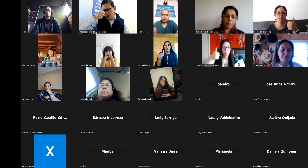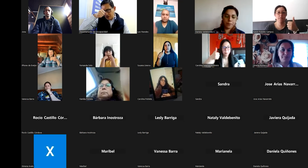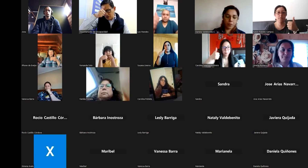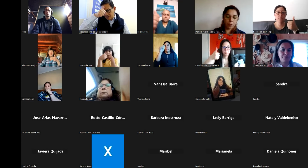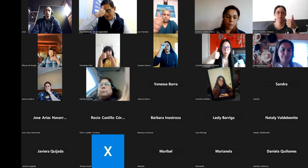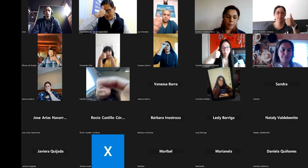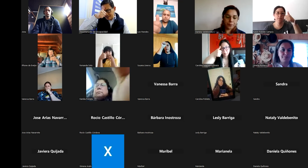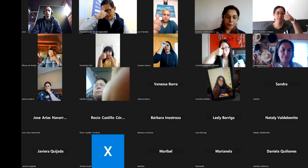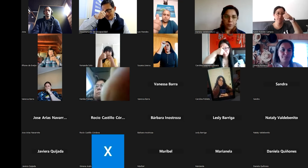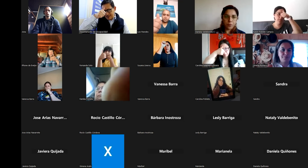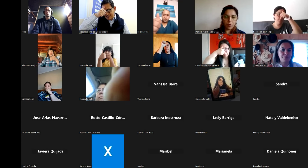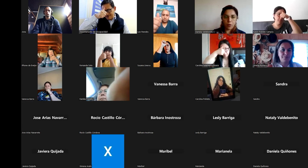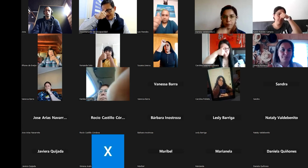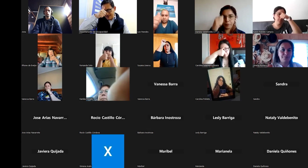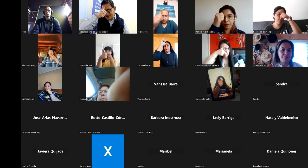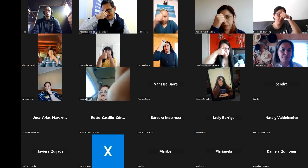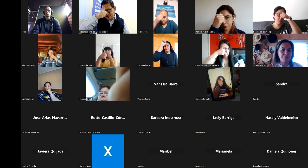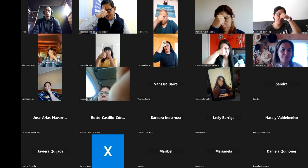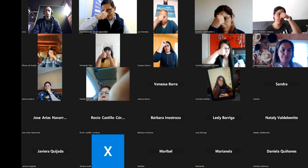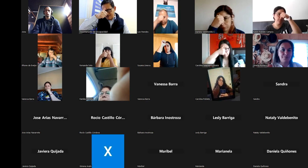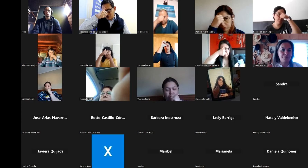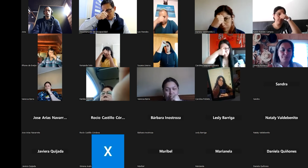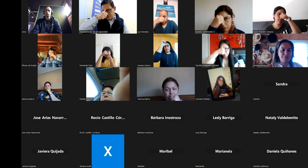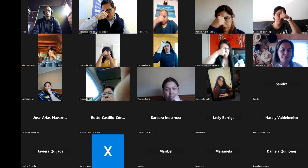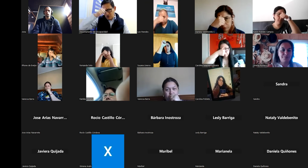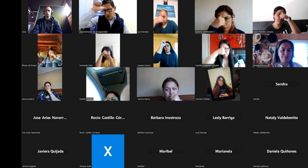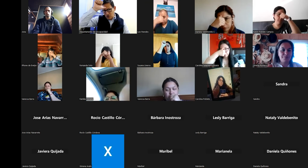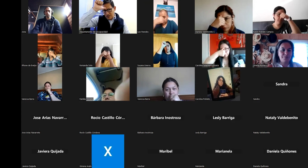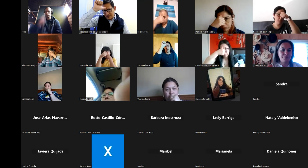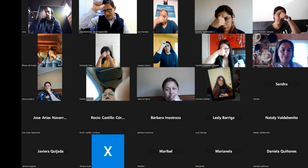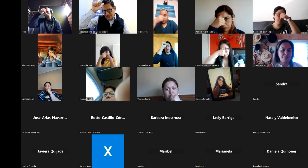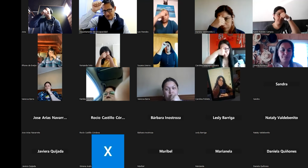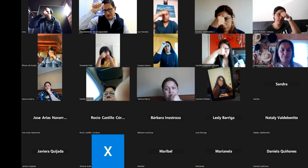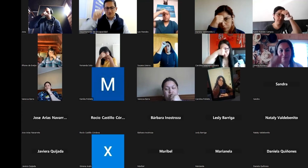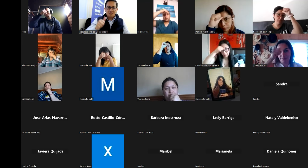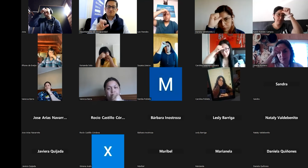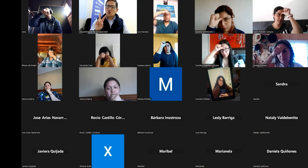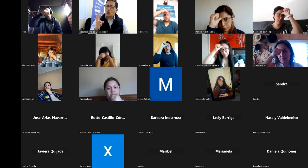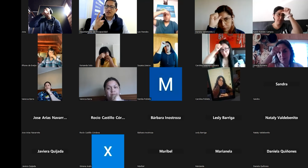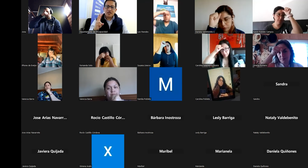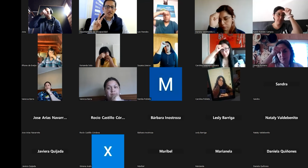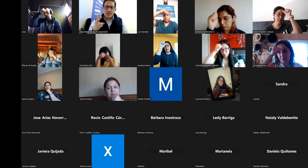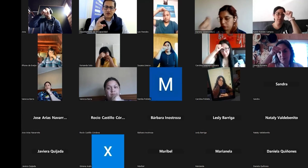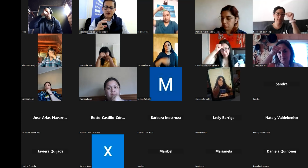dibujar una pintita en la frente hacia abajo o hacia arriba. Cualquiera de las dos.